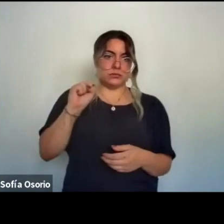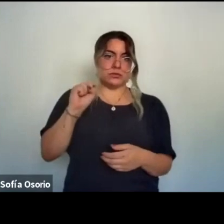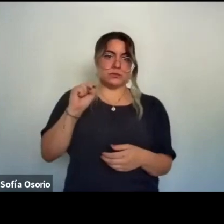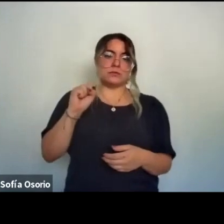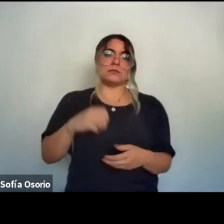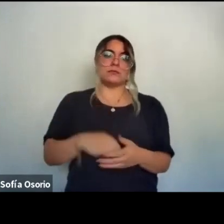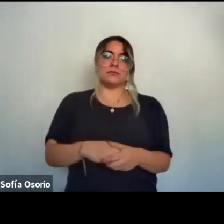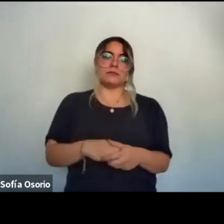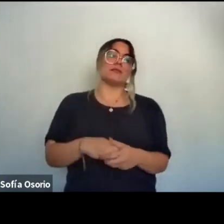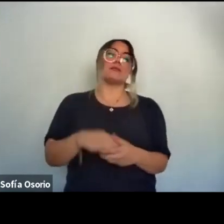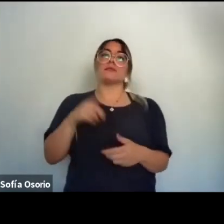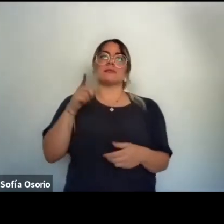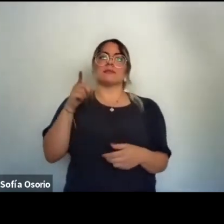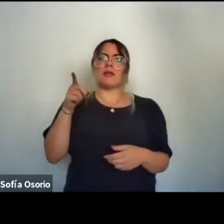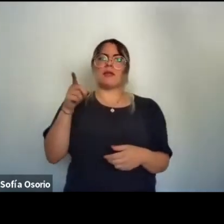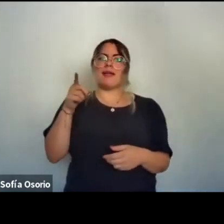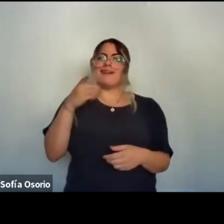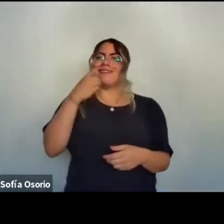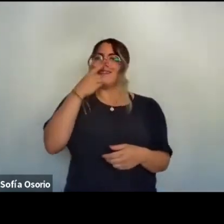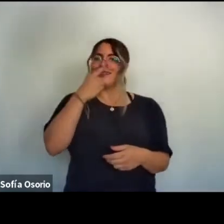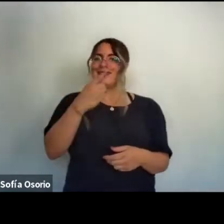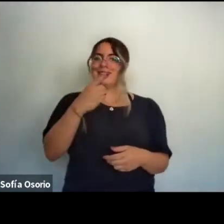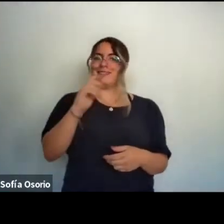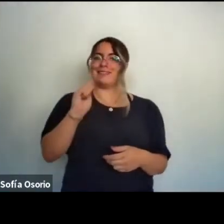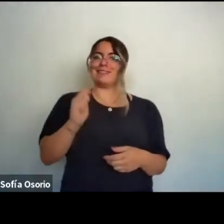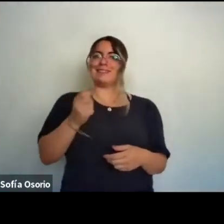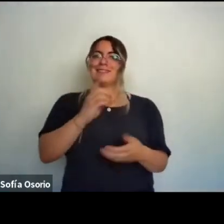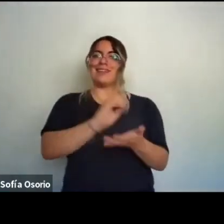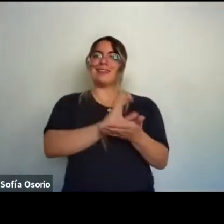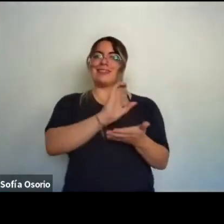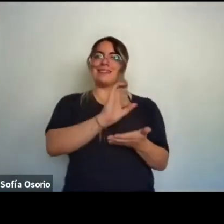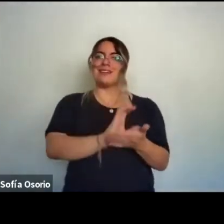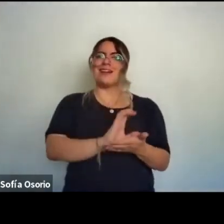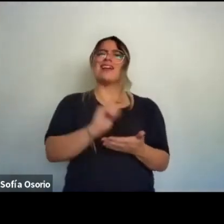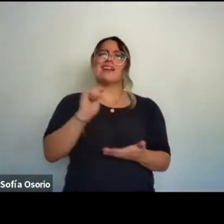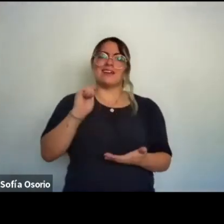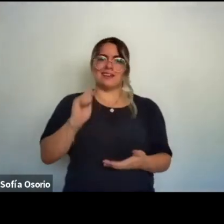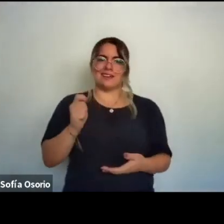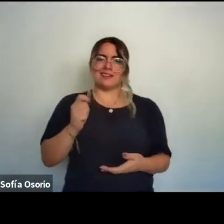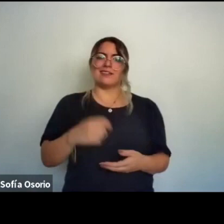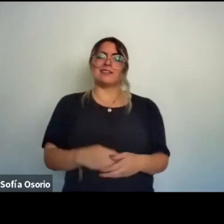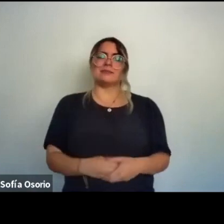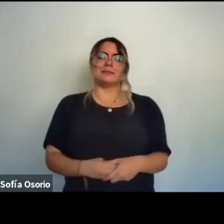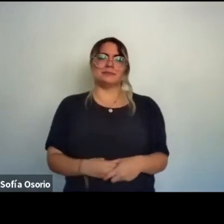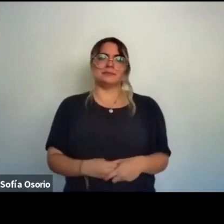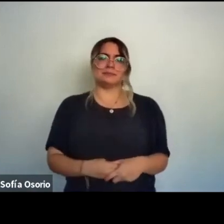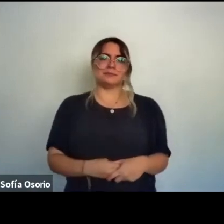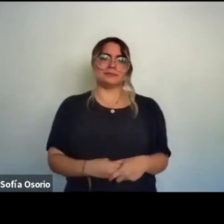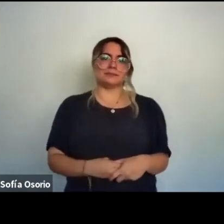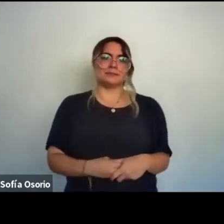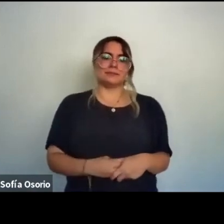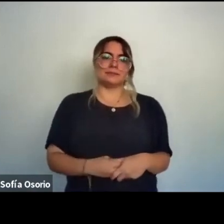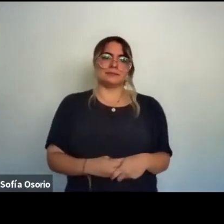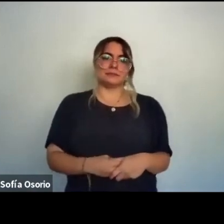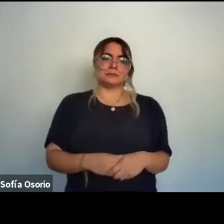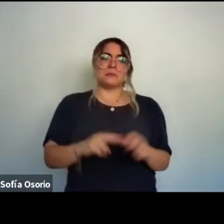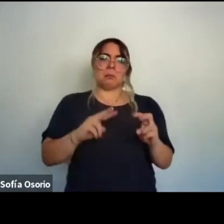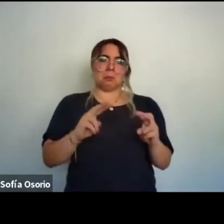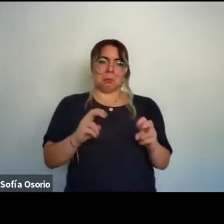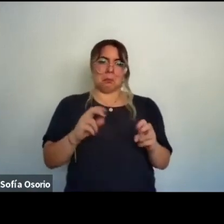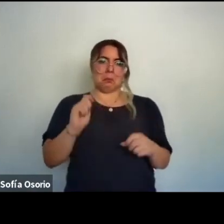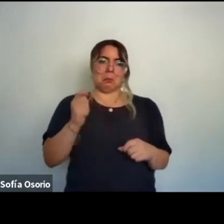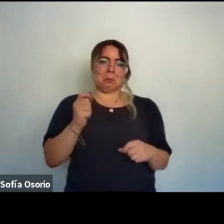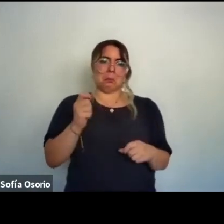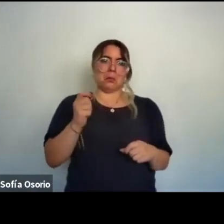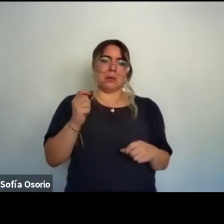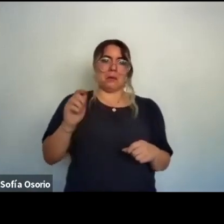su clasificación internacional de deficiencias, discapacidades y minusvalías, que son clasificaciones o es